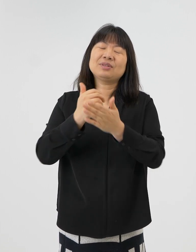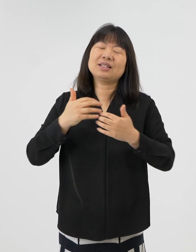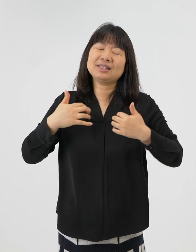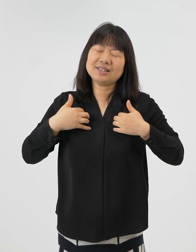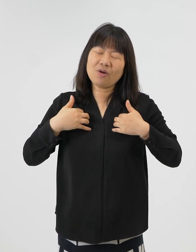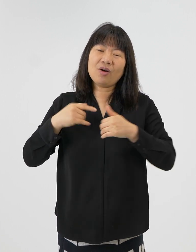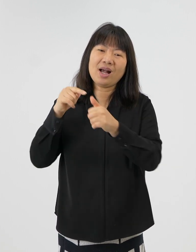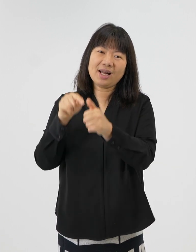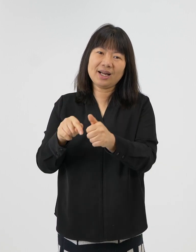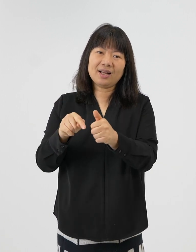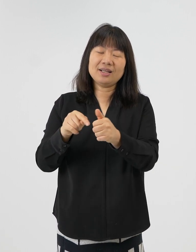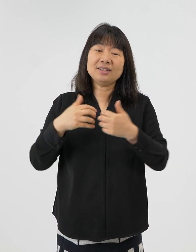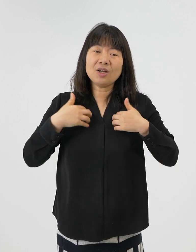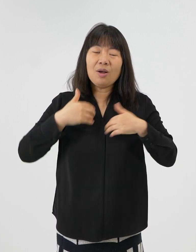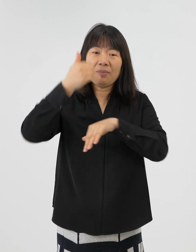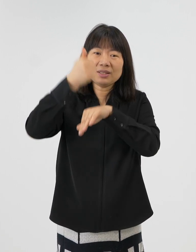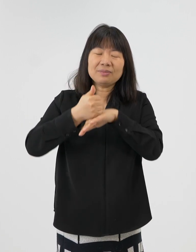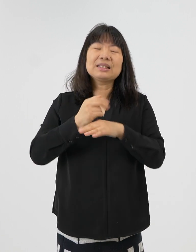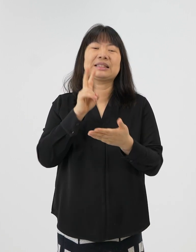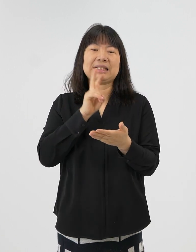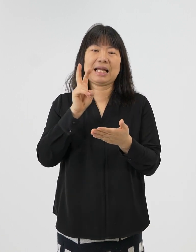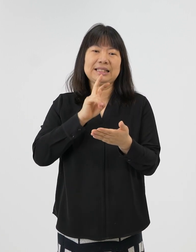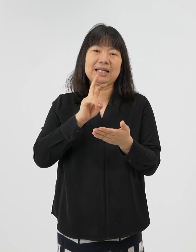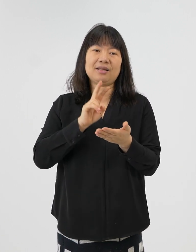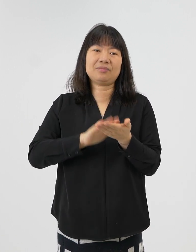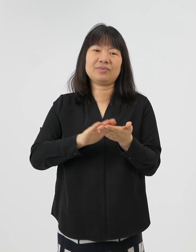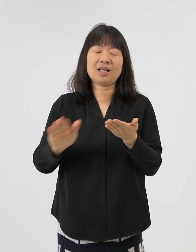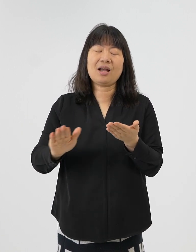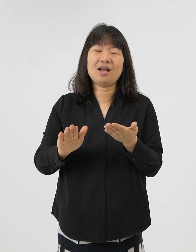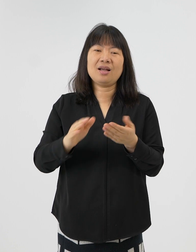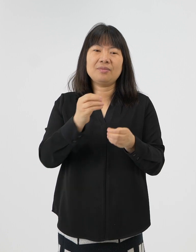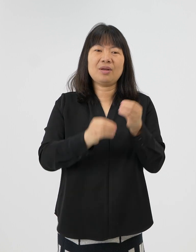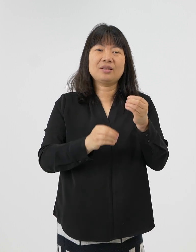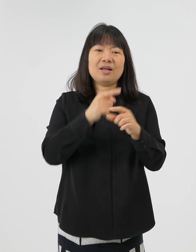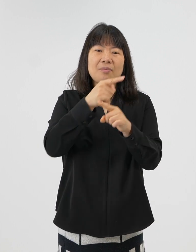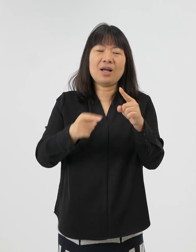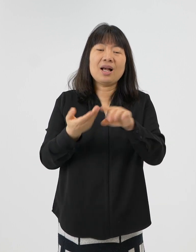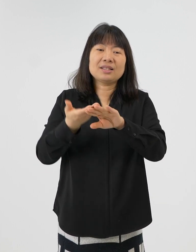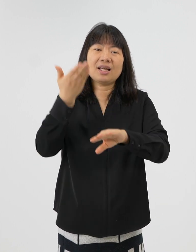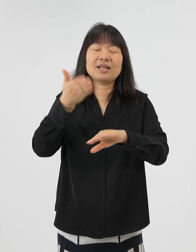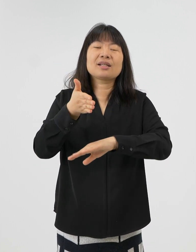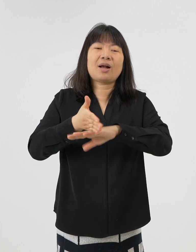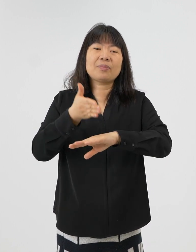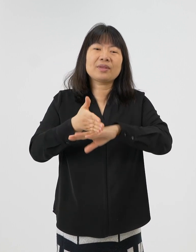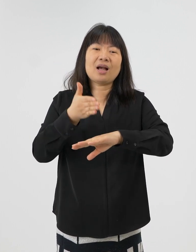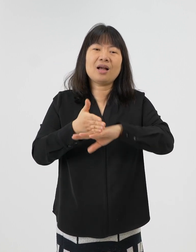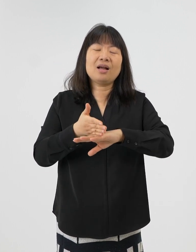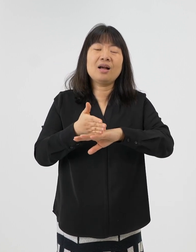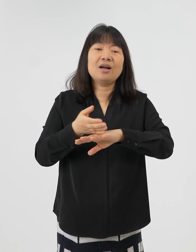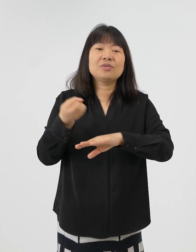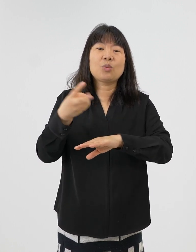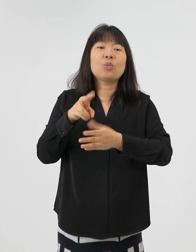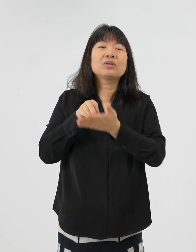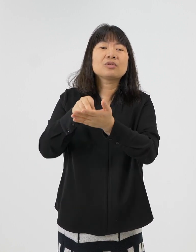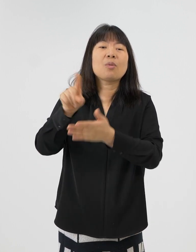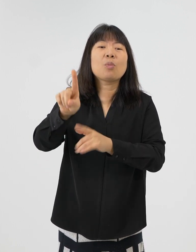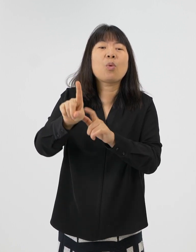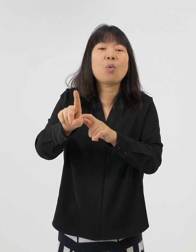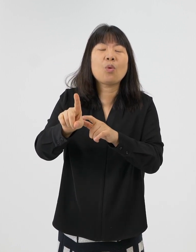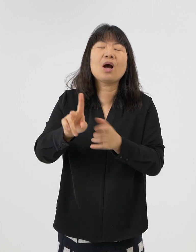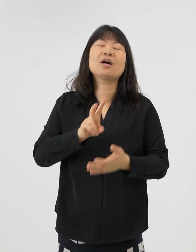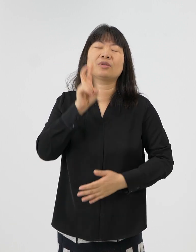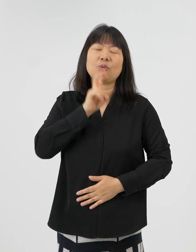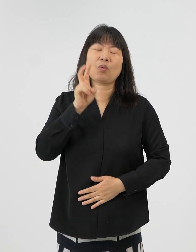그래서 시편의 절반 이상이 감사, 그리고 동요가 뭐로 등장을 하죠? 그분을